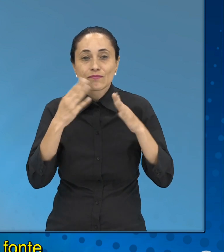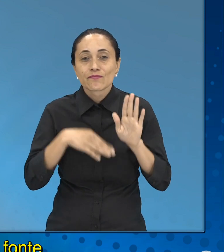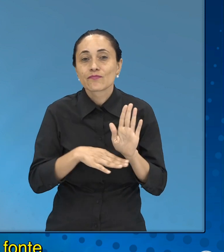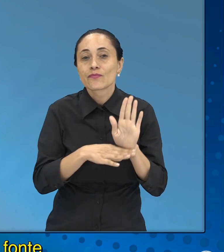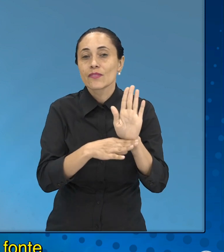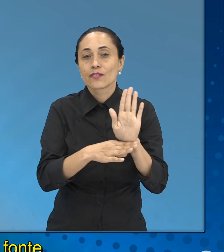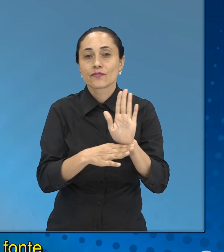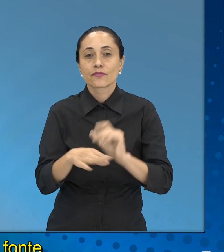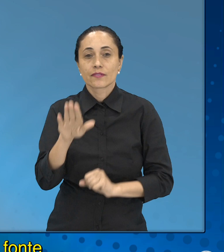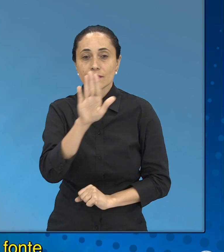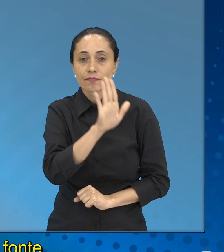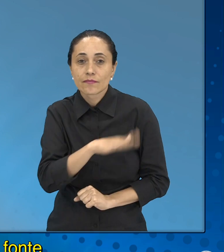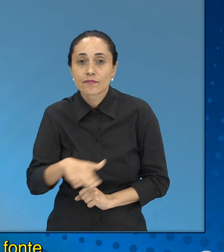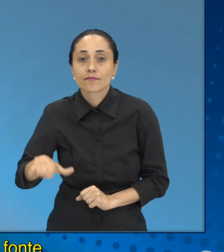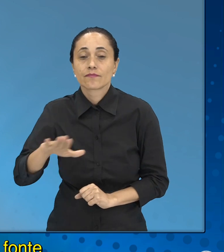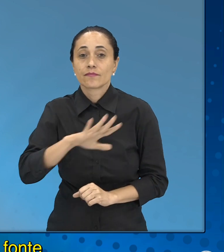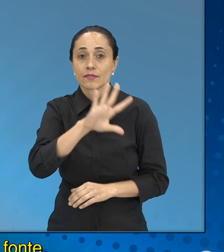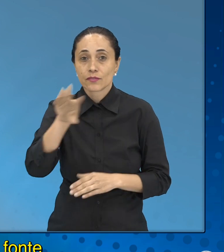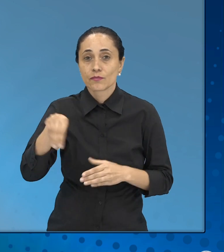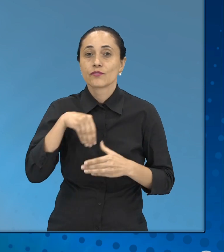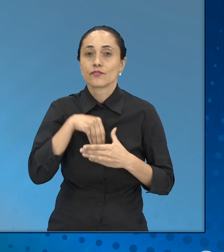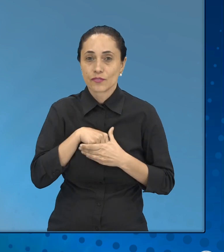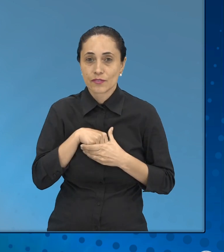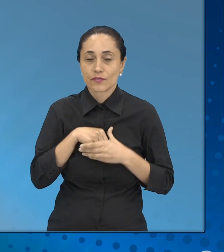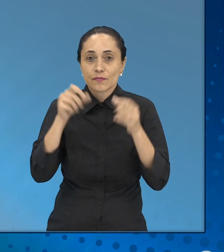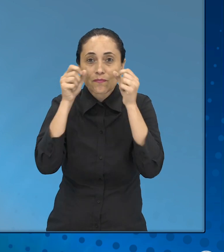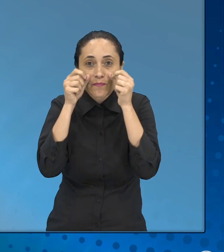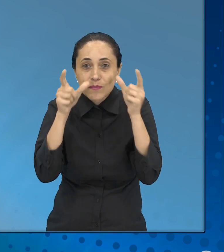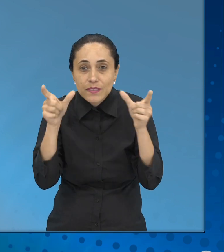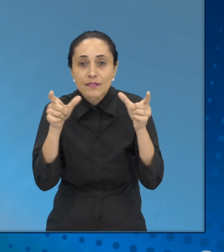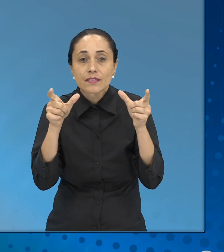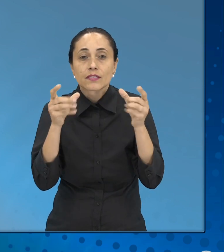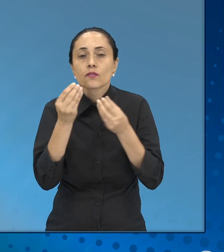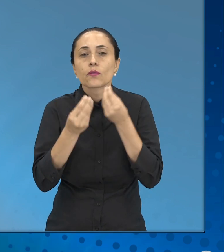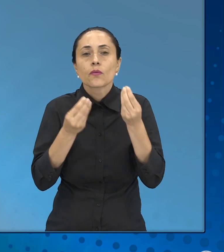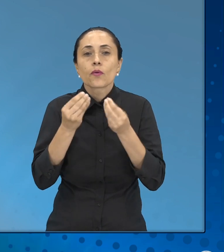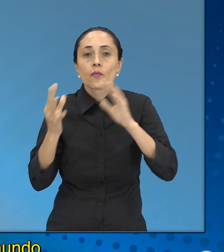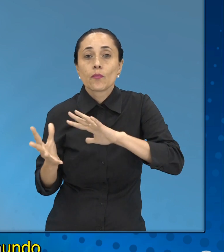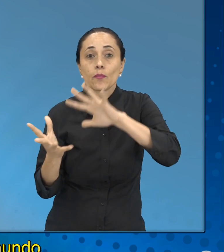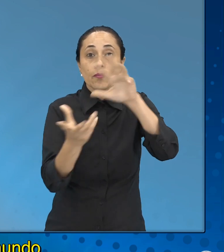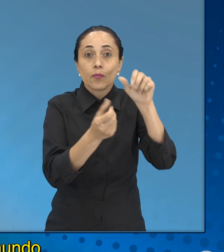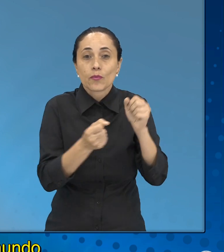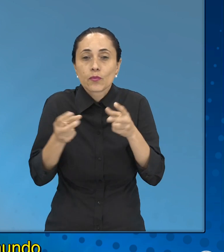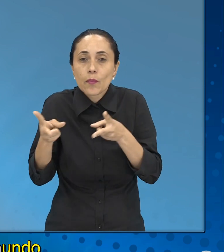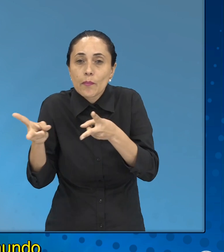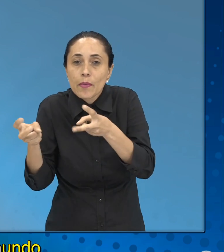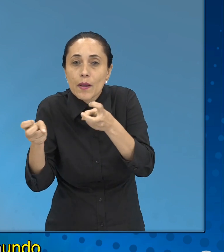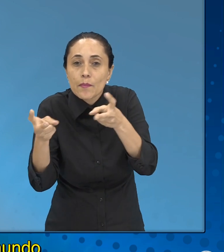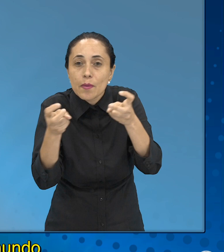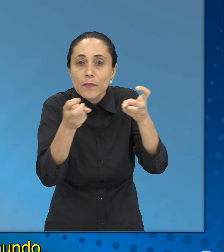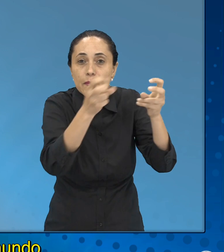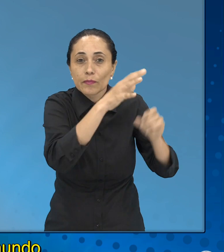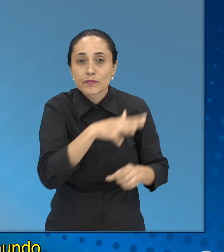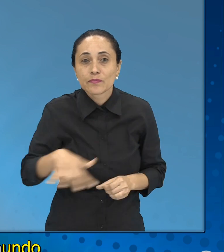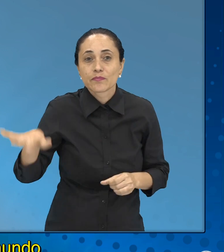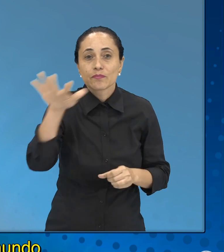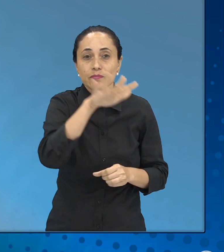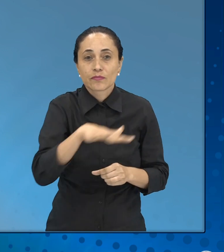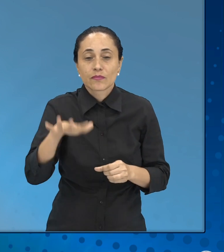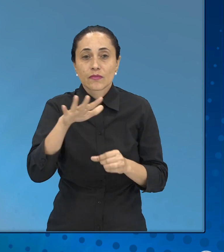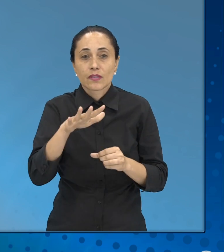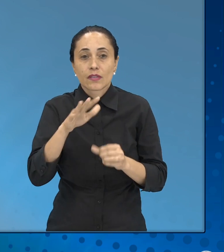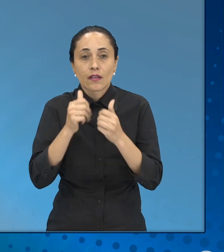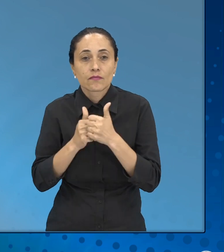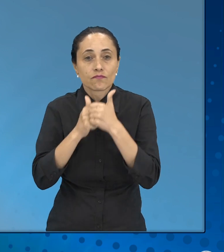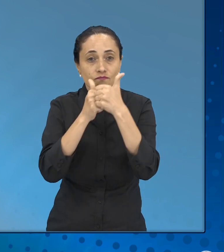de satisfação, de alegria. Ajuda a despertar em si como perceber o mundo em seu entorno